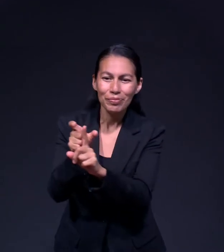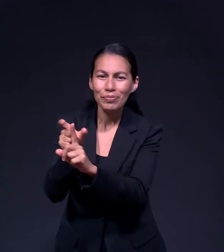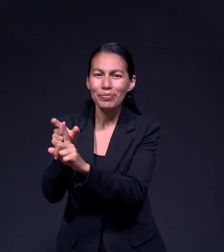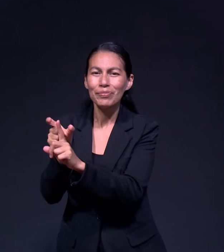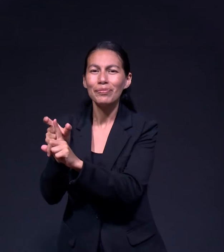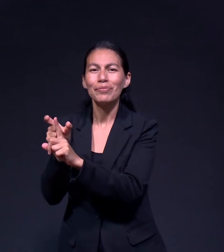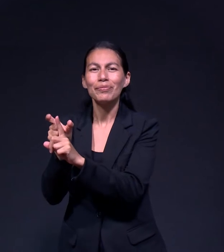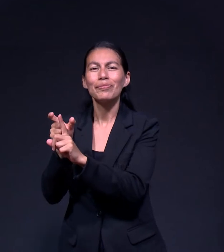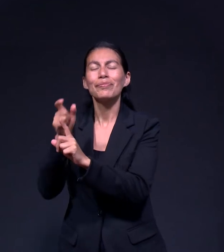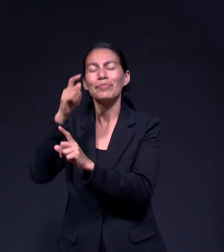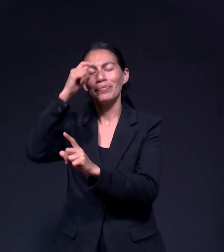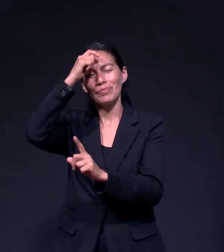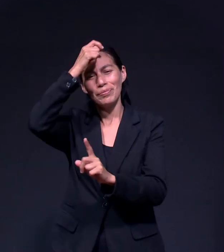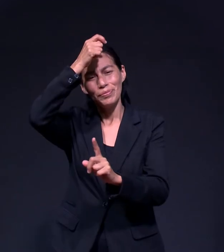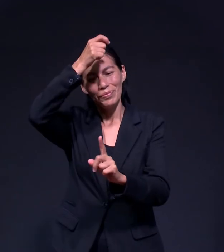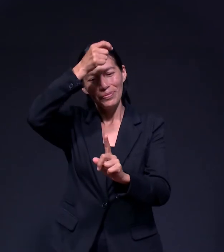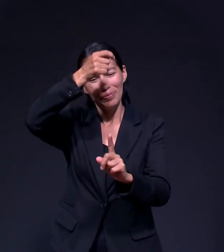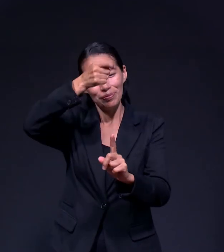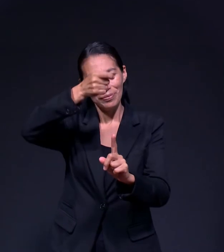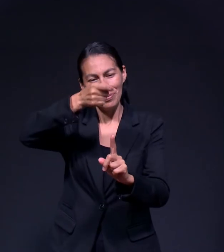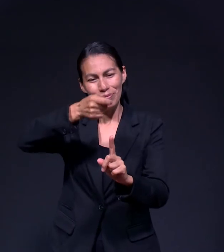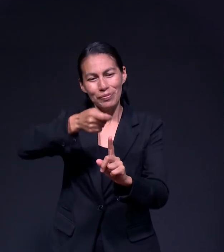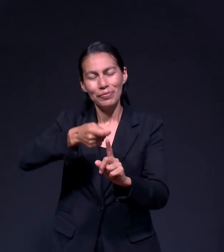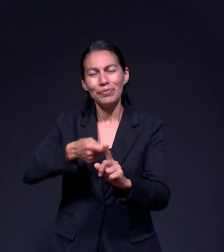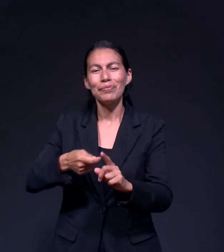Esperanza mía y castillo mío